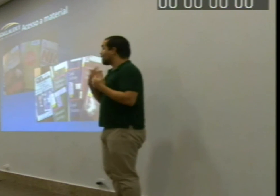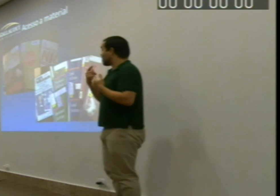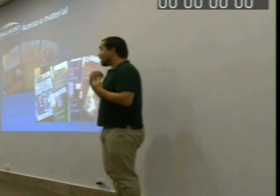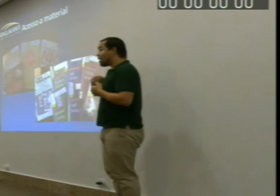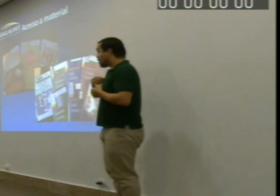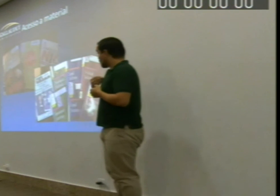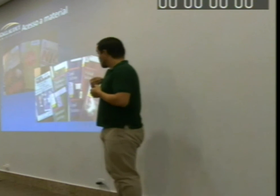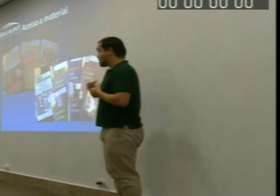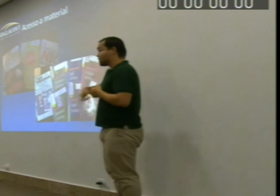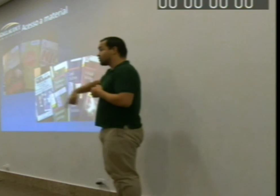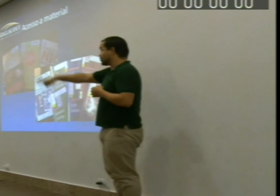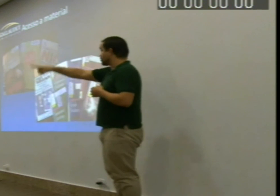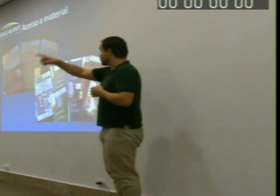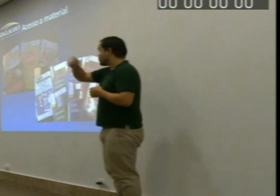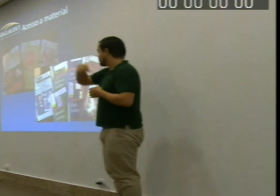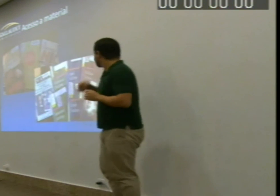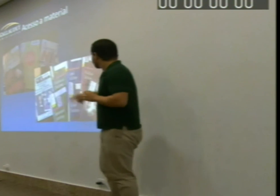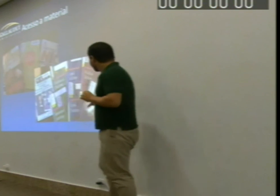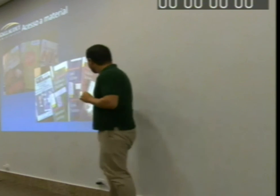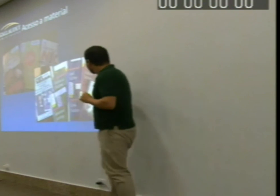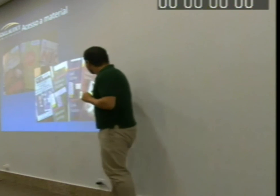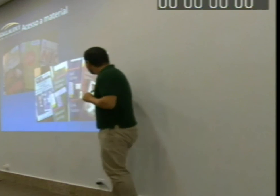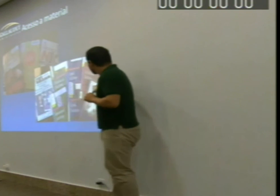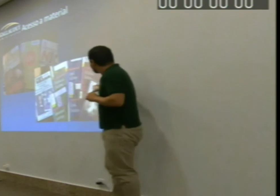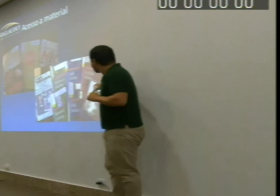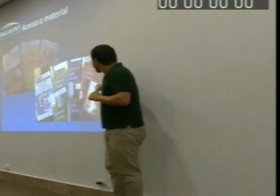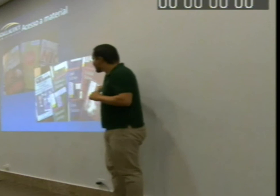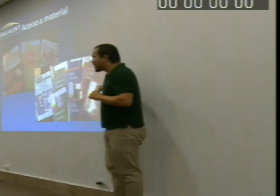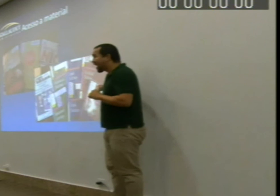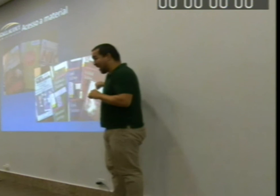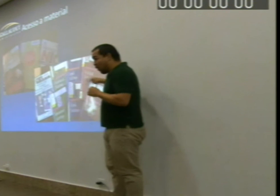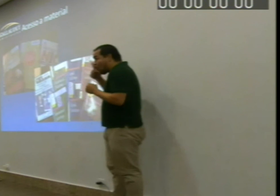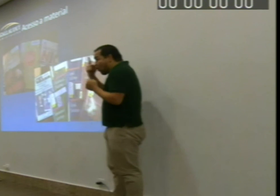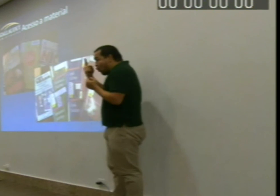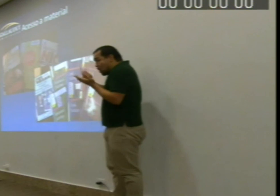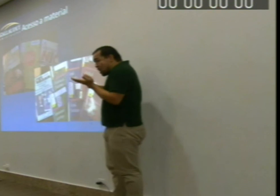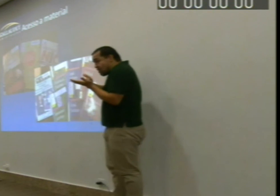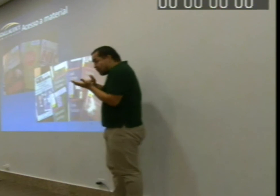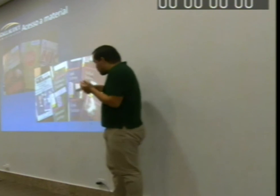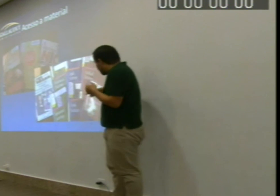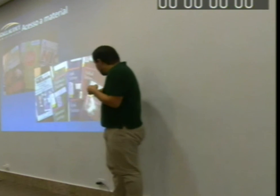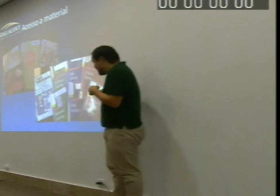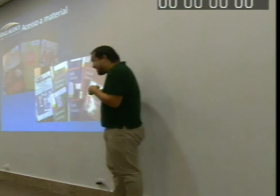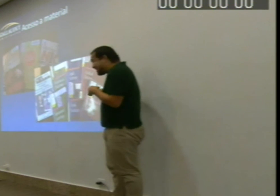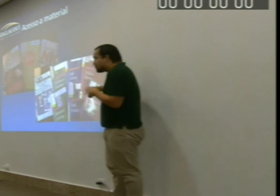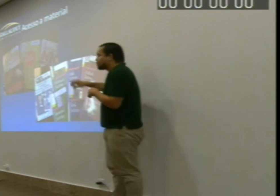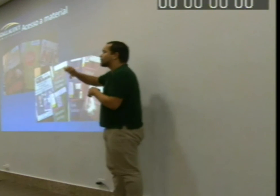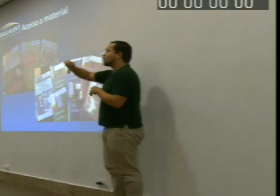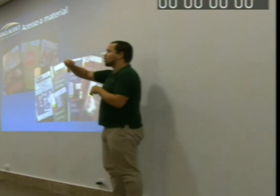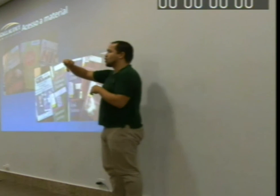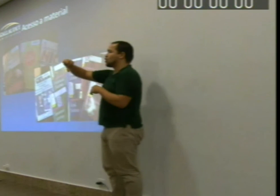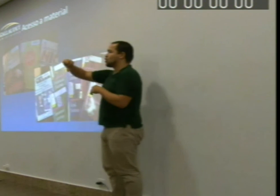Nossa eu não sabia Eu não sabia que existia essas coisas lá então um